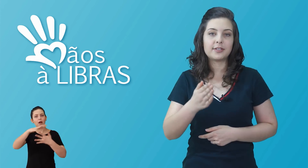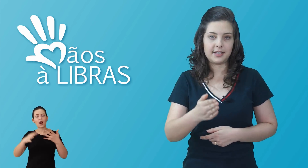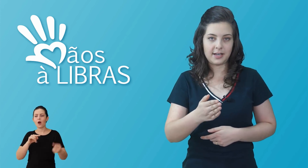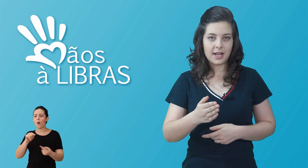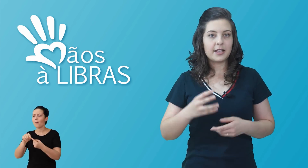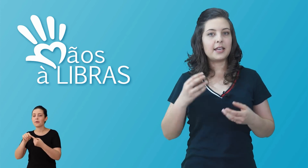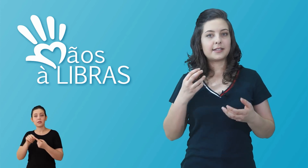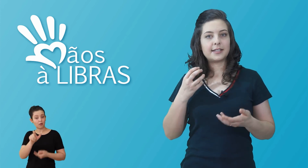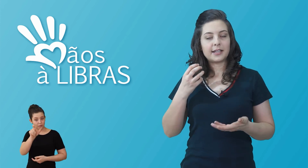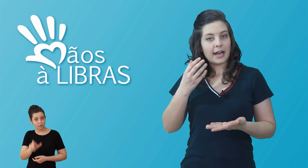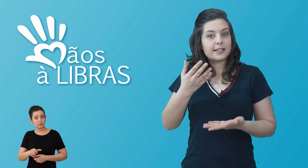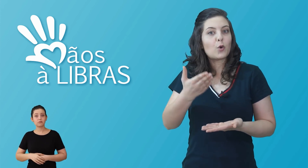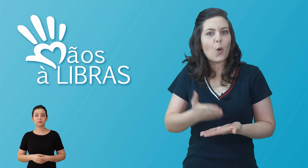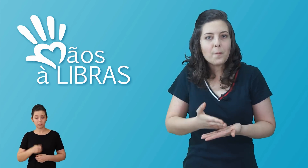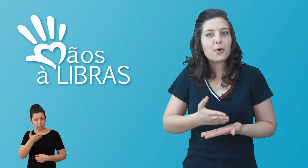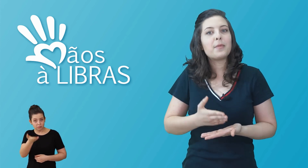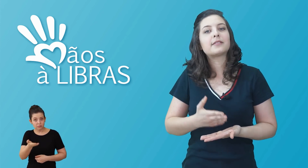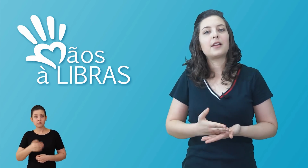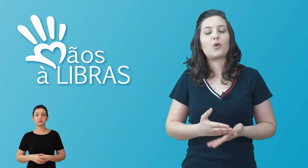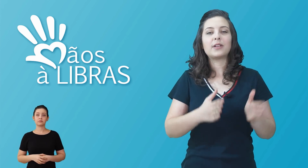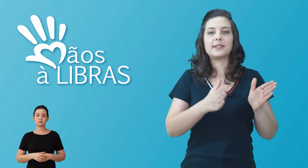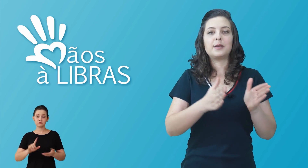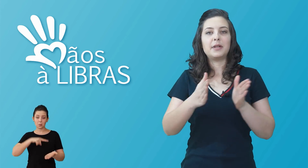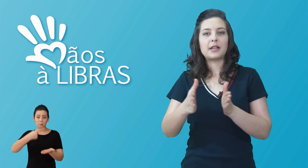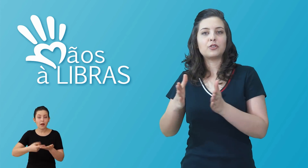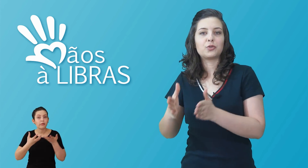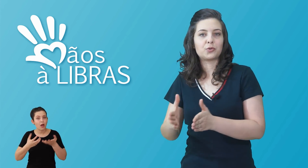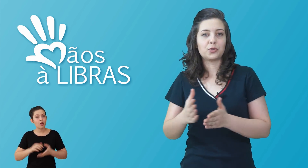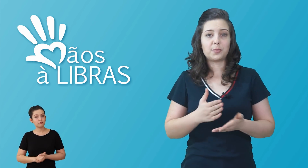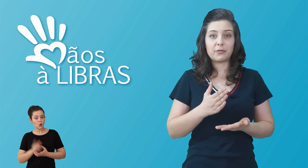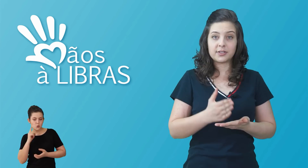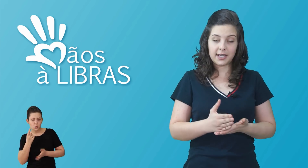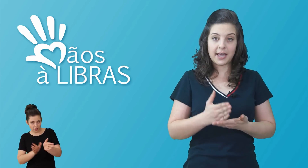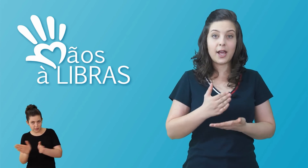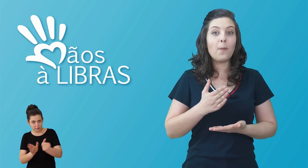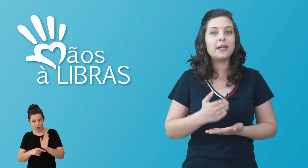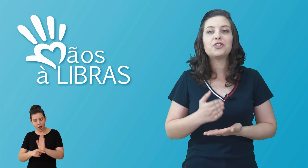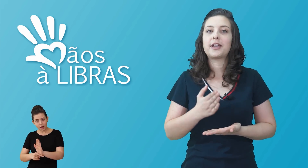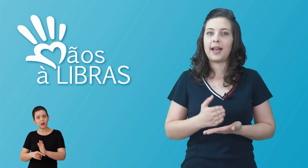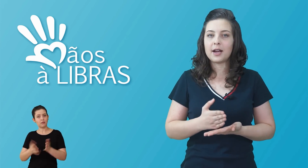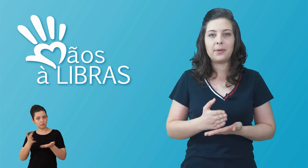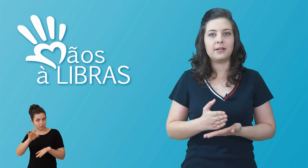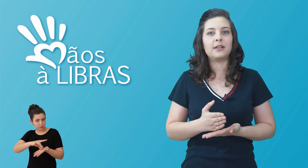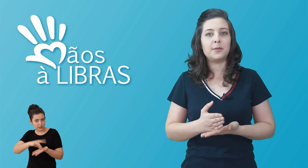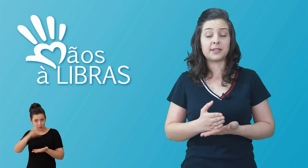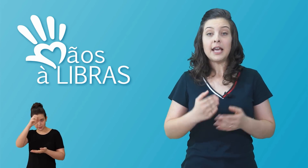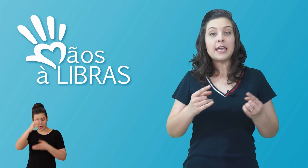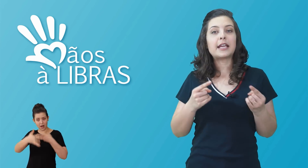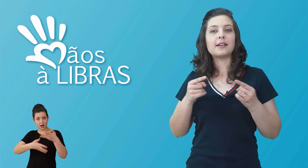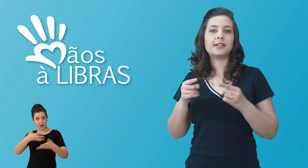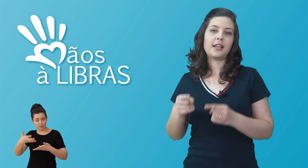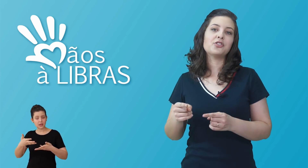para você que quer se comprometer com a acessibilidade dos surdos, para você que realmente quer aprender